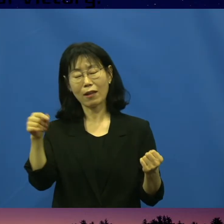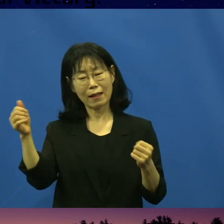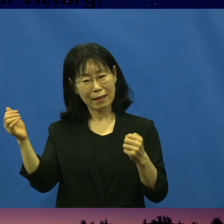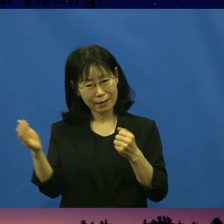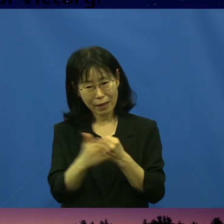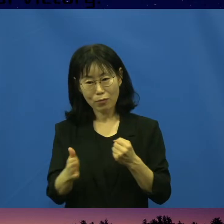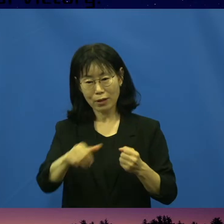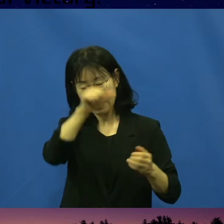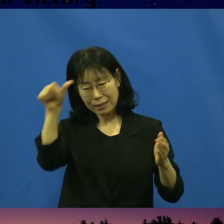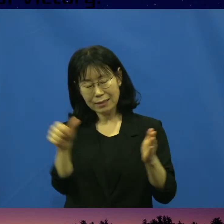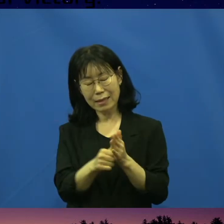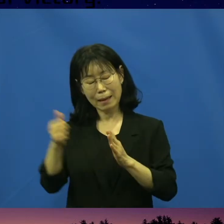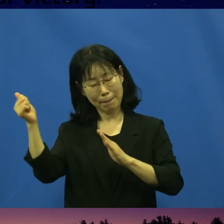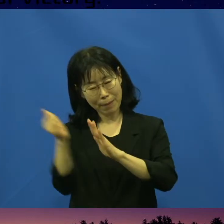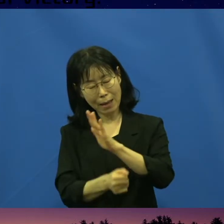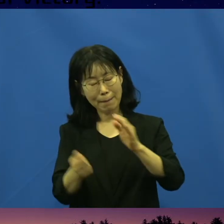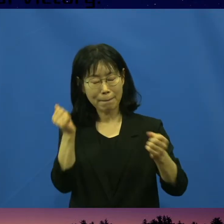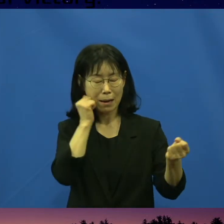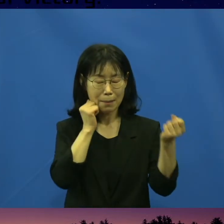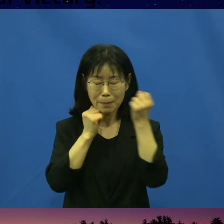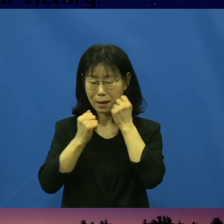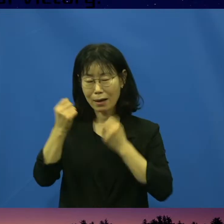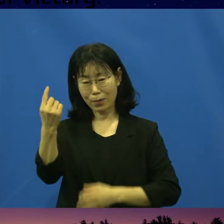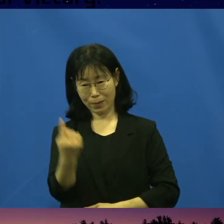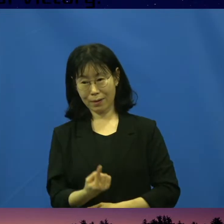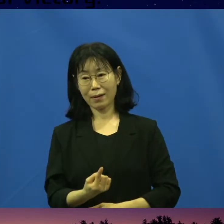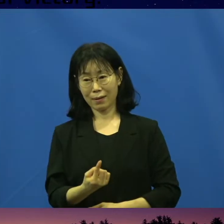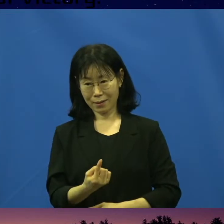용사이나 나병 환자들.